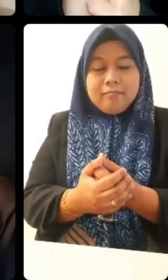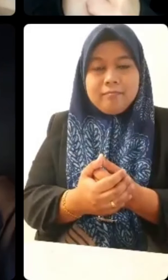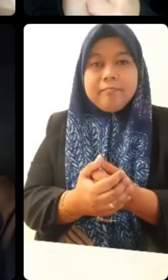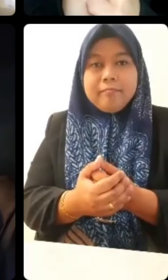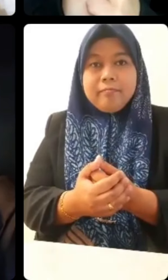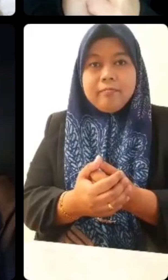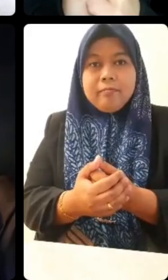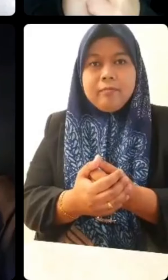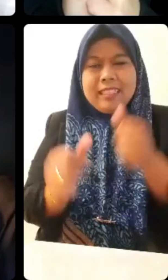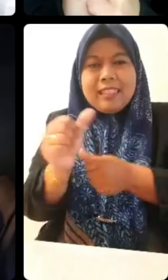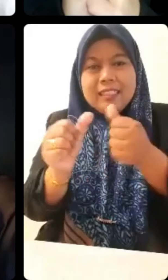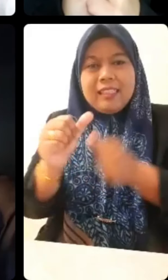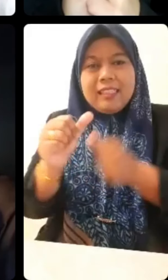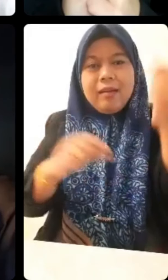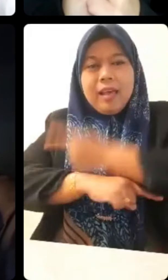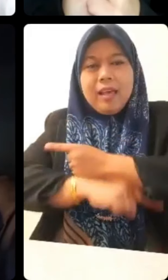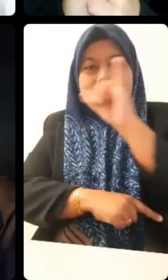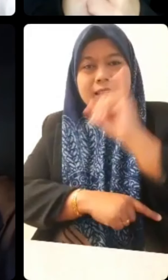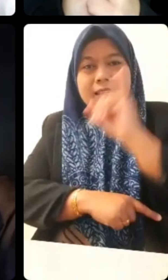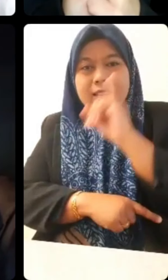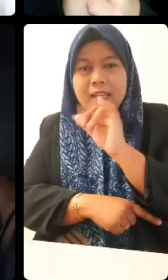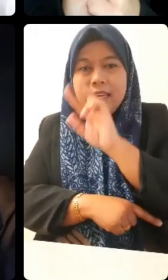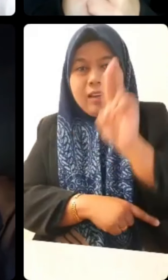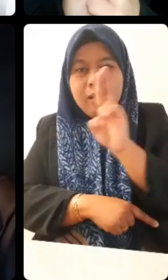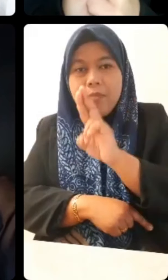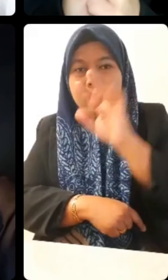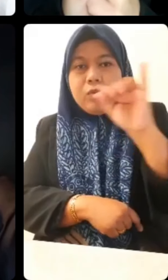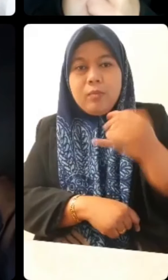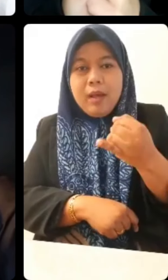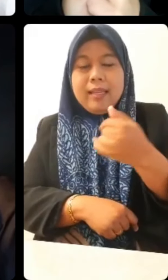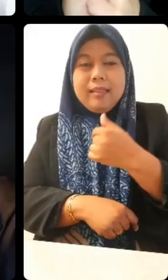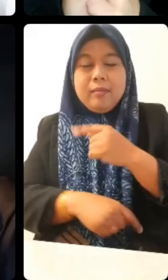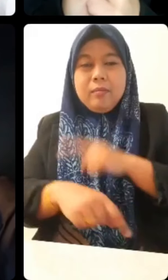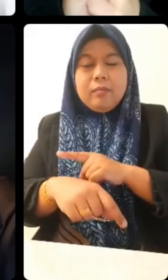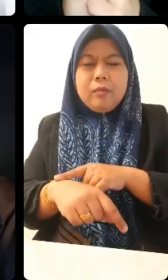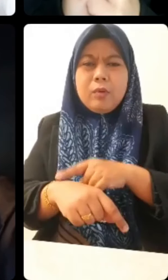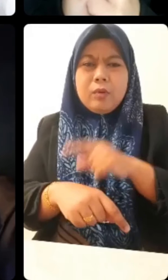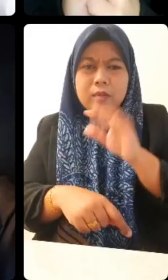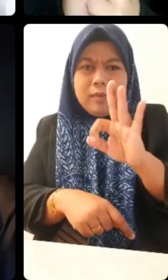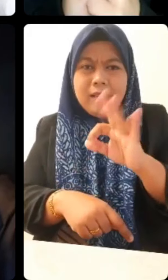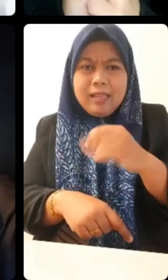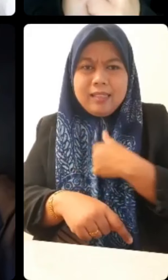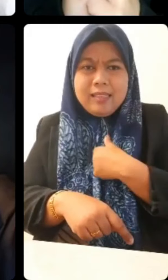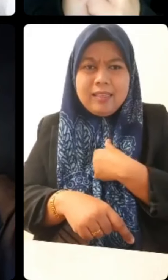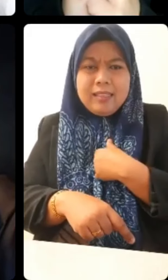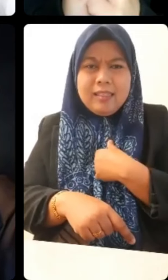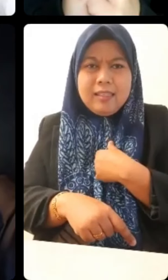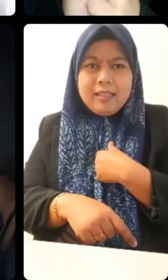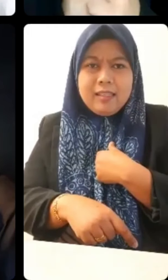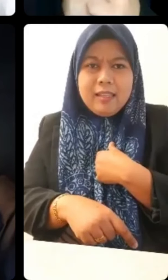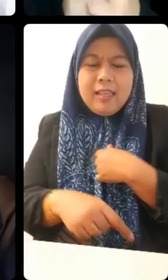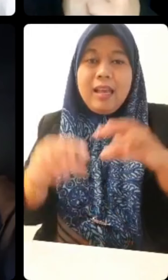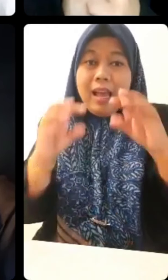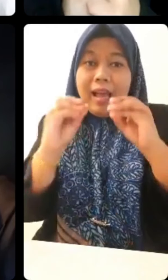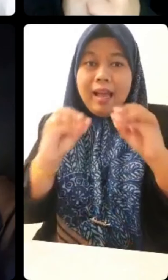Rabu dan Jumaat, akan bersama dengan orang pekak ni bernama Farah. Bernama Farah, dia